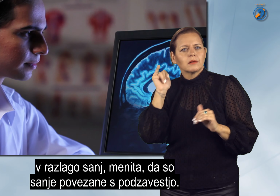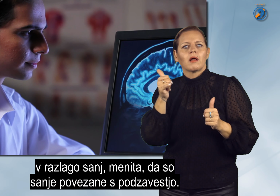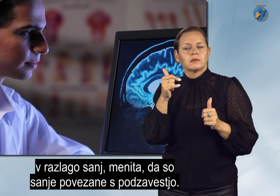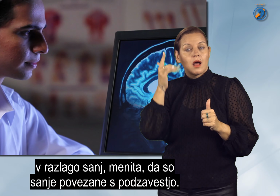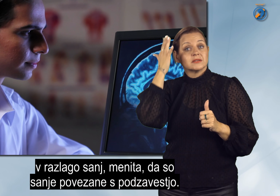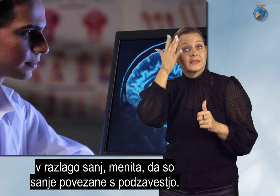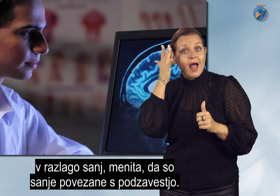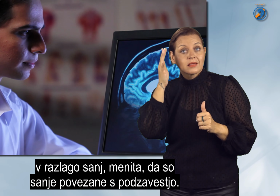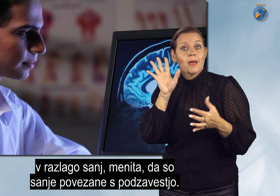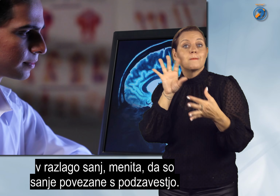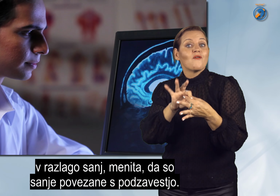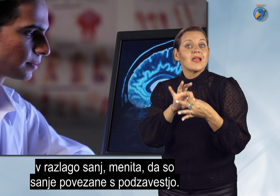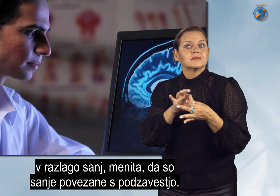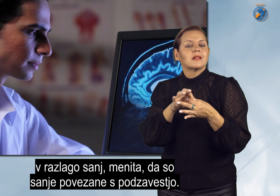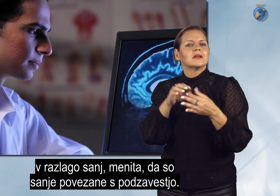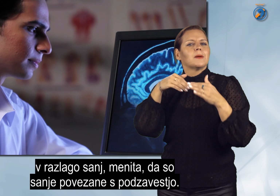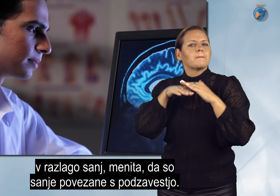s podzavestjo.